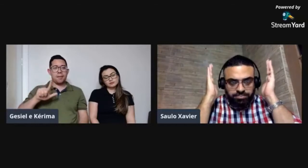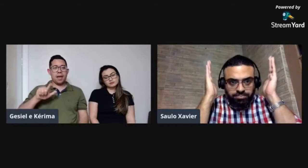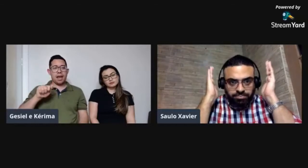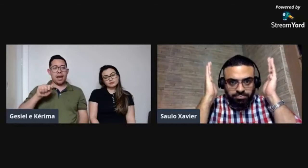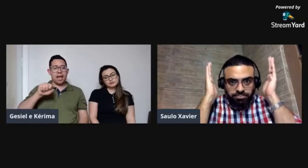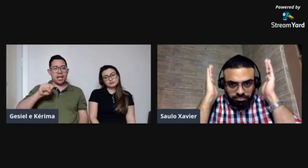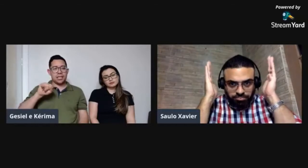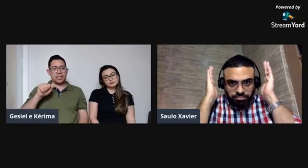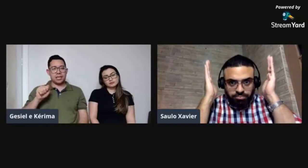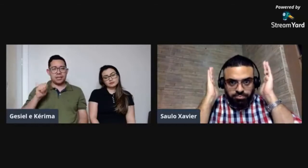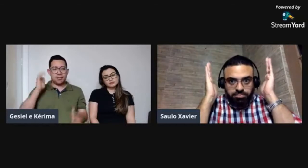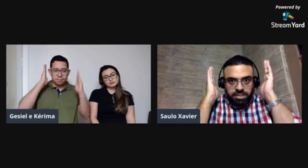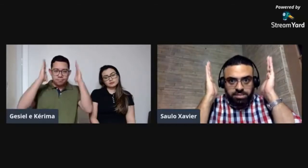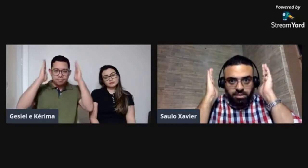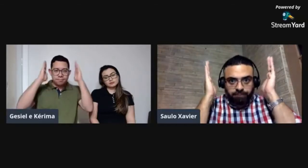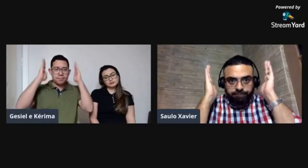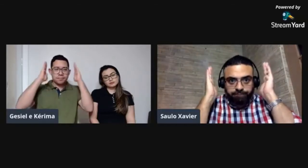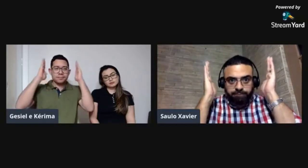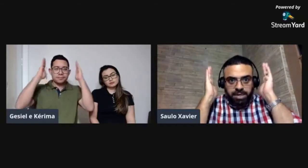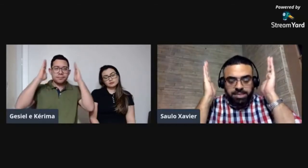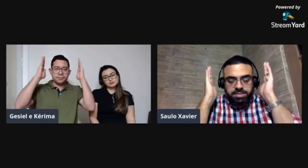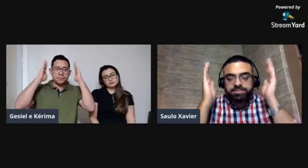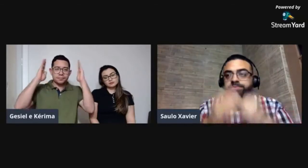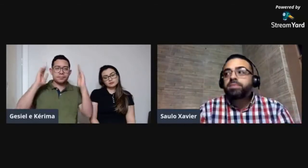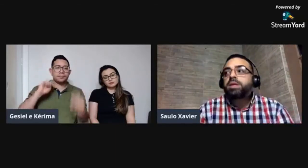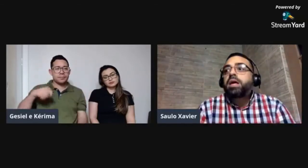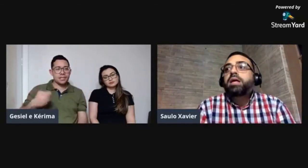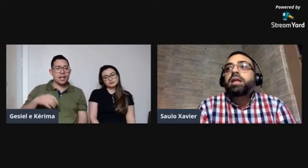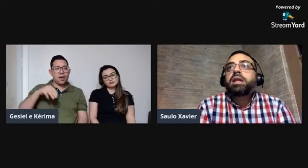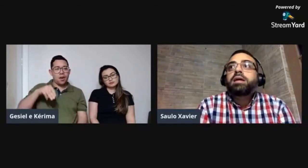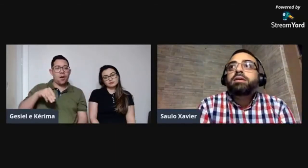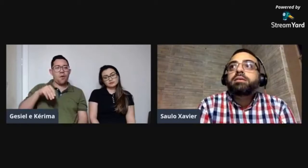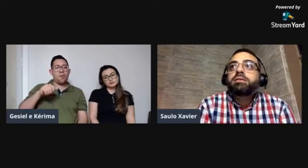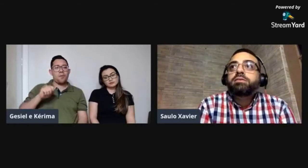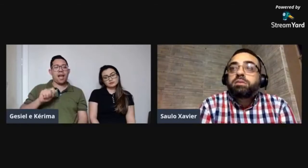Malásia. É assim, ó, Malásia.